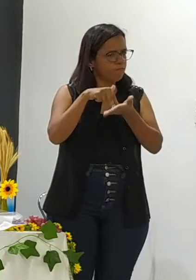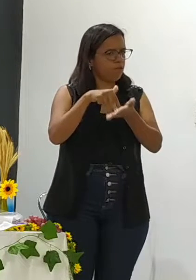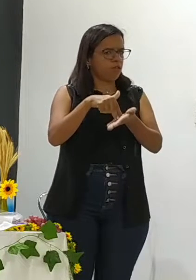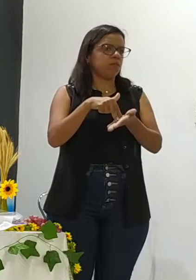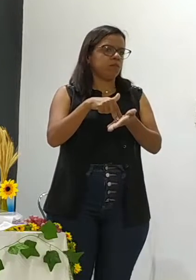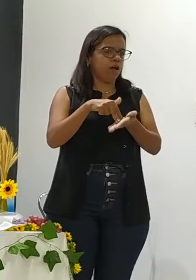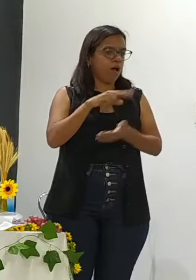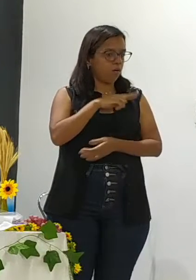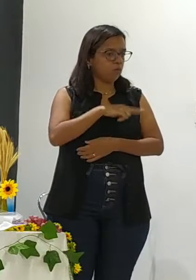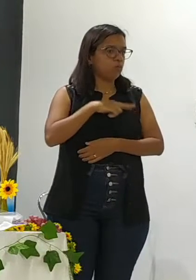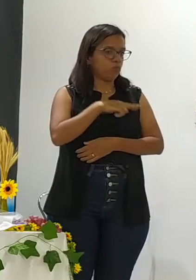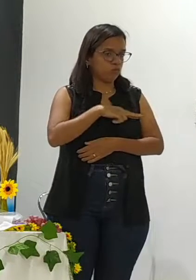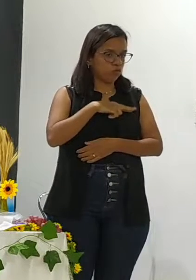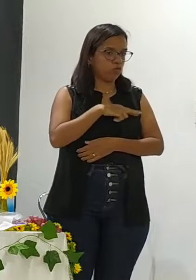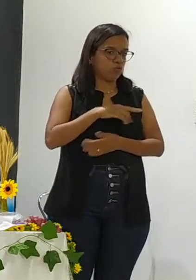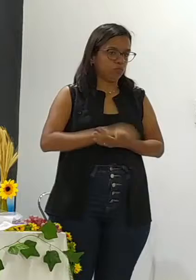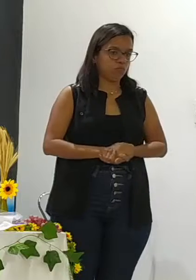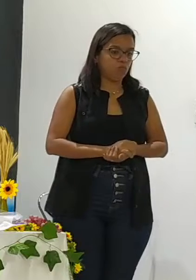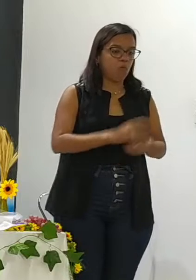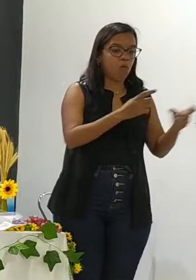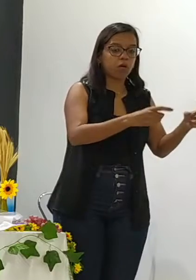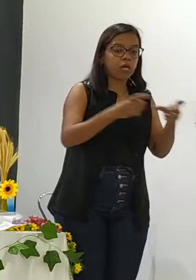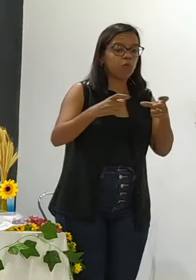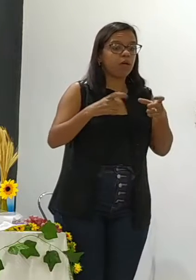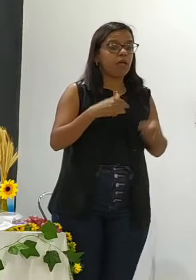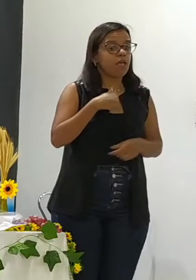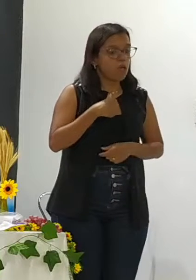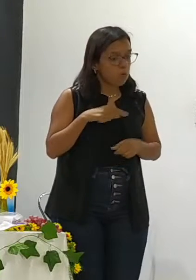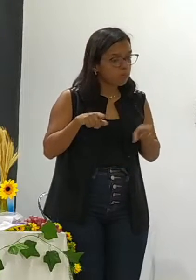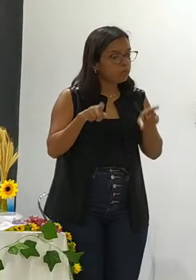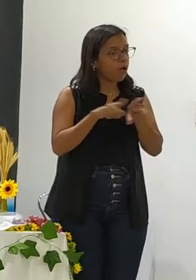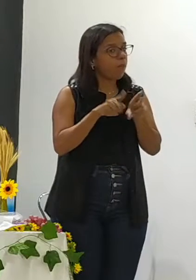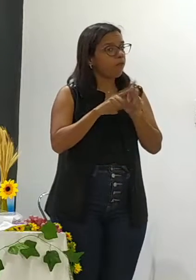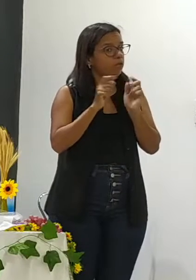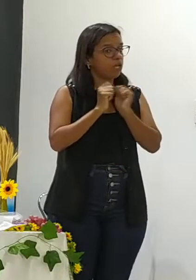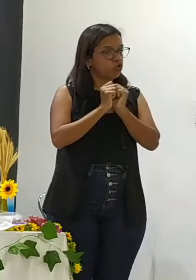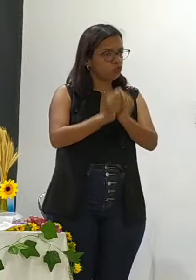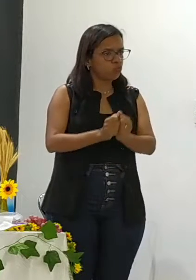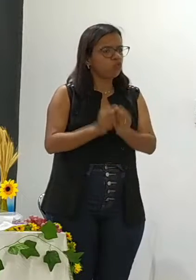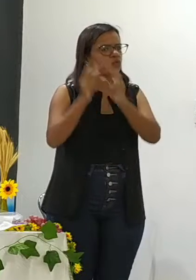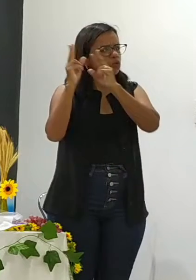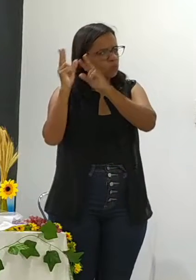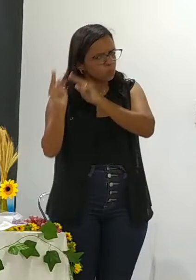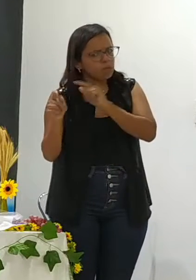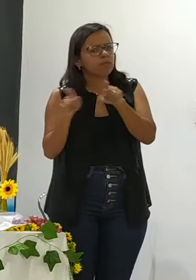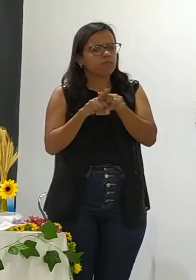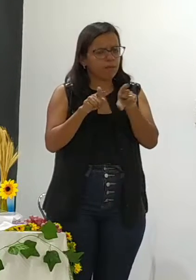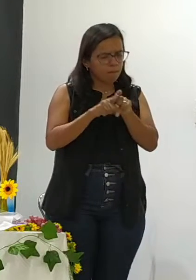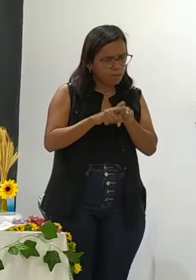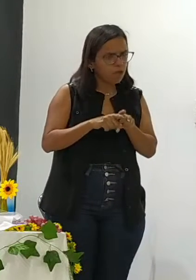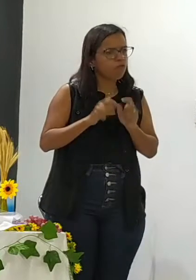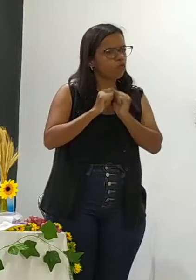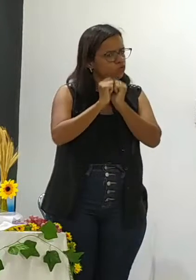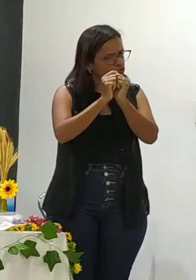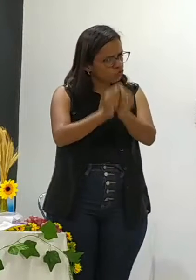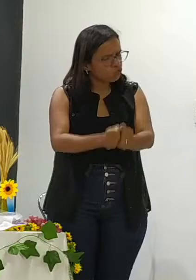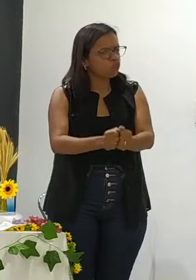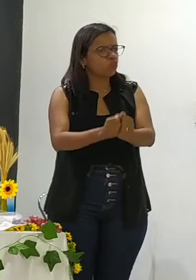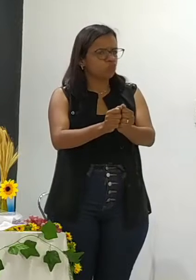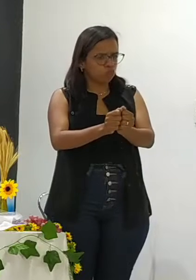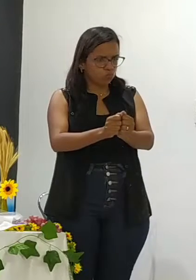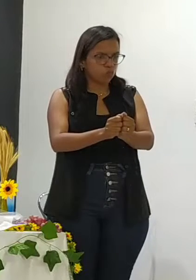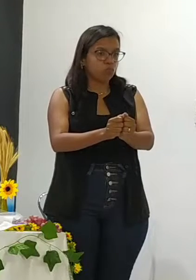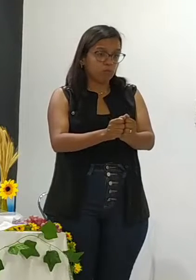contigo. Aonde tu pisares, ali eu pisarei. Aonde tu dormir, ali eu dormirei. Aonde tu fores, eu